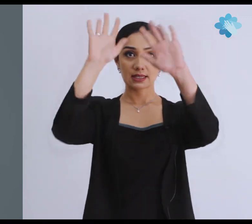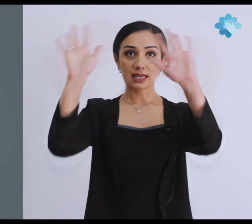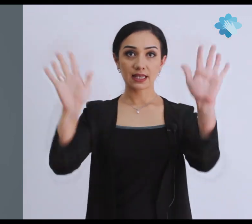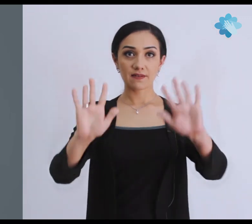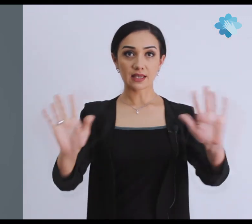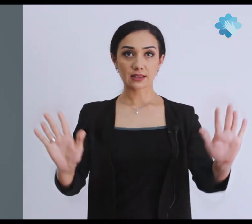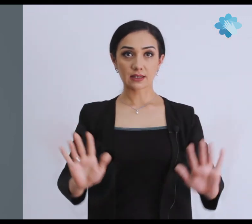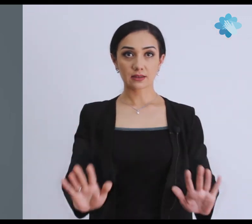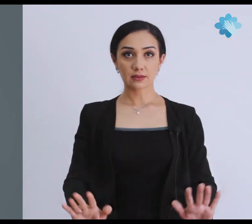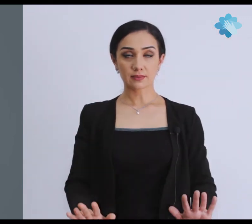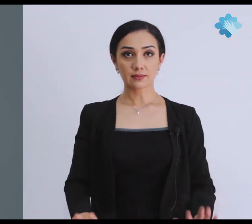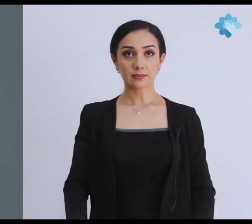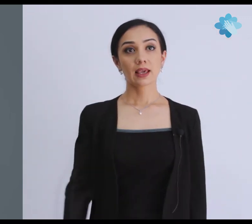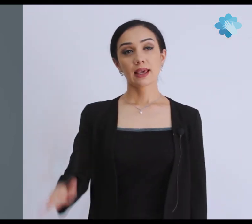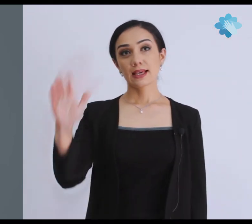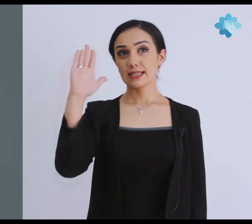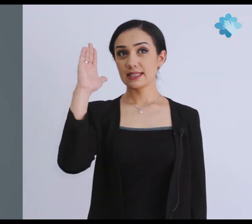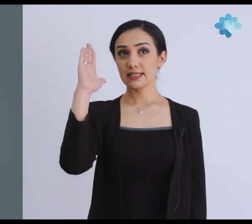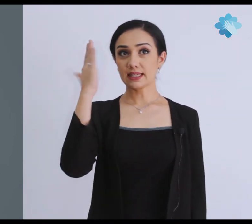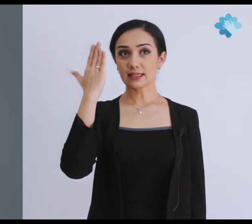занавески зеркало